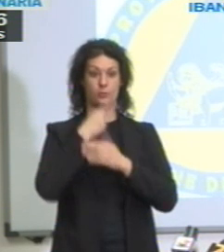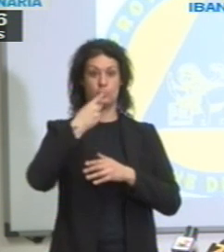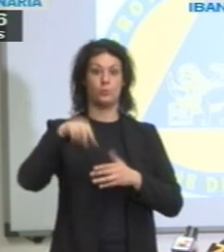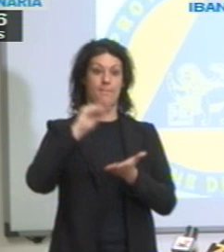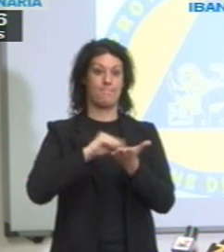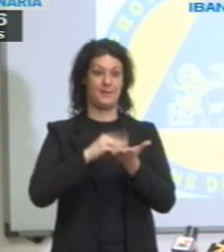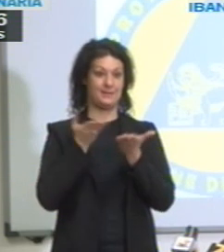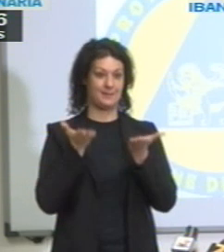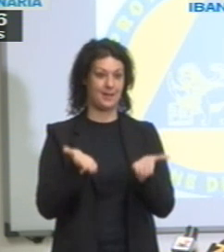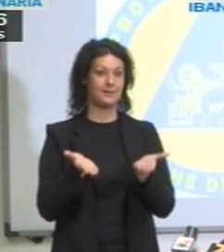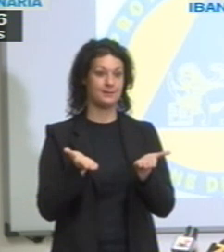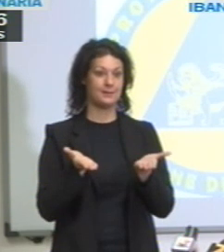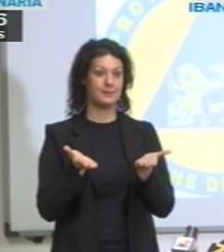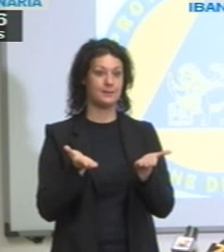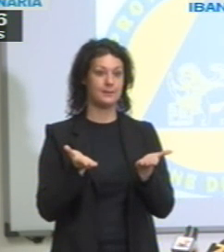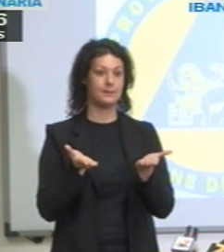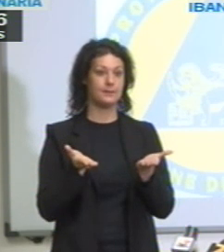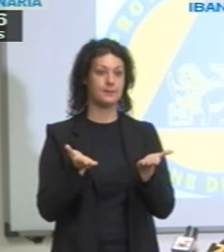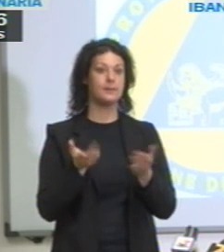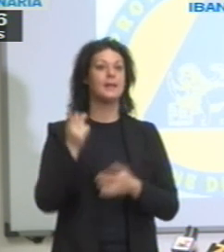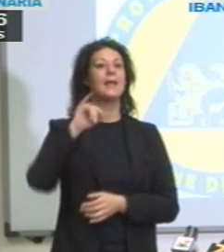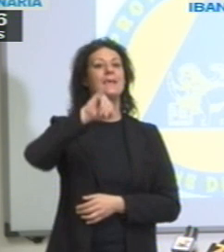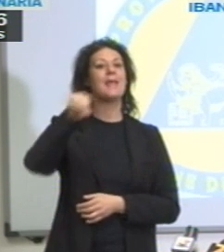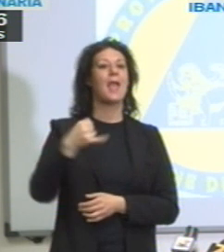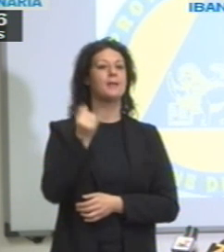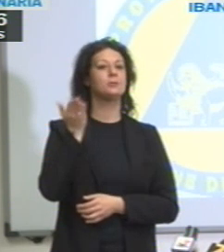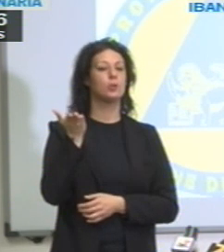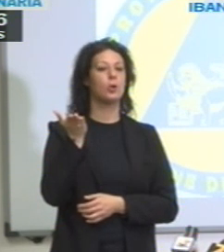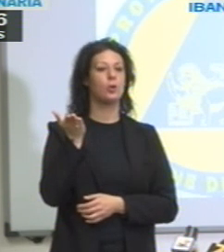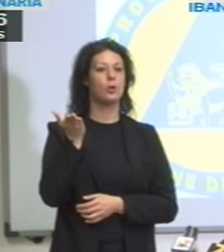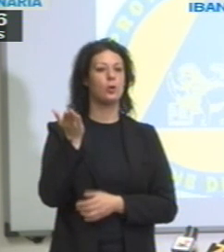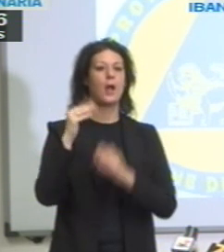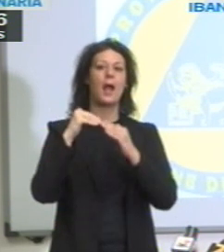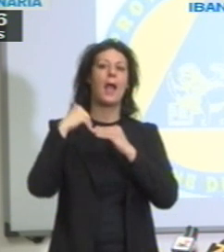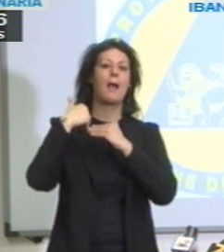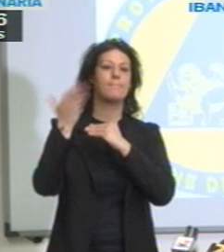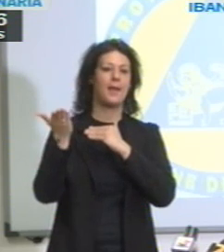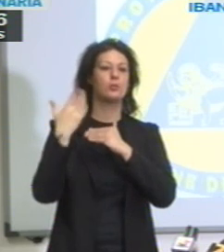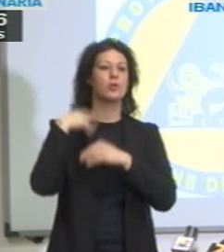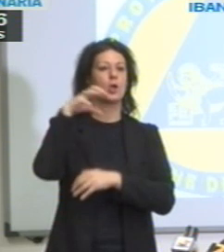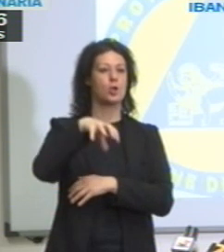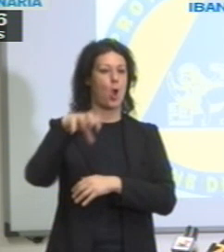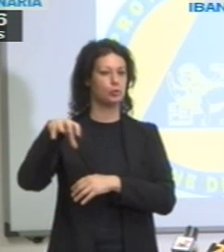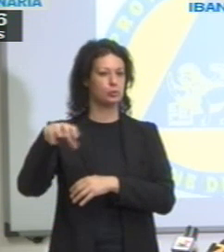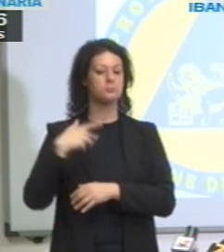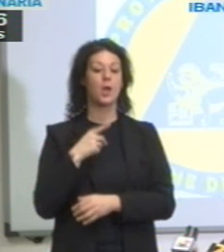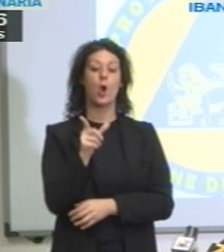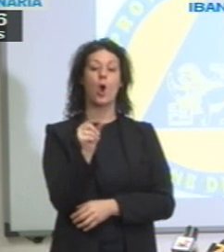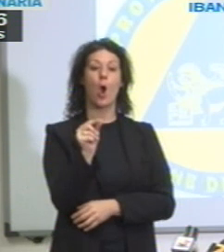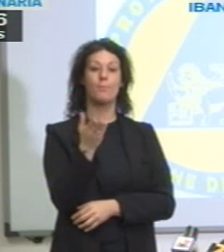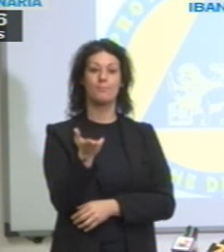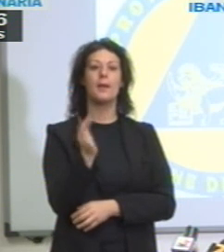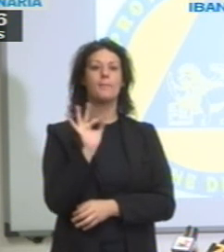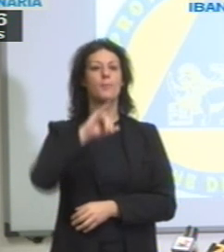anche ieri, e Jesolo, il litorale aperto con i chioschi, una coppia di Jesolo ha preso un caffè per asporto in uno dei chioschi